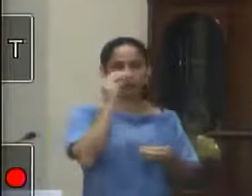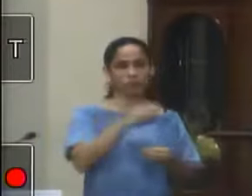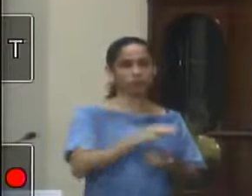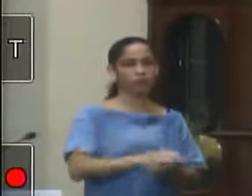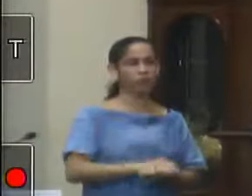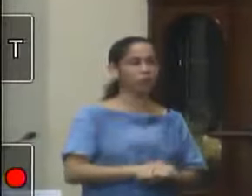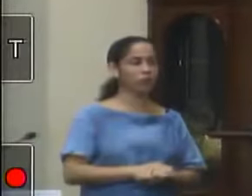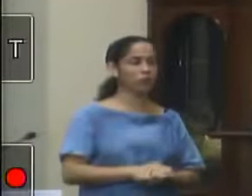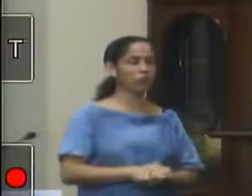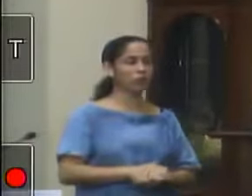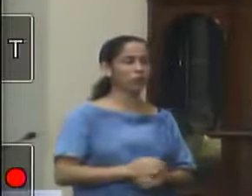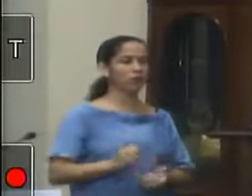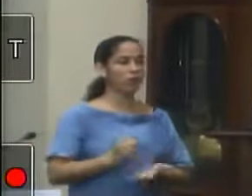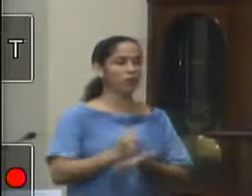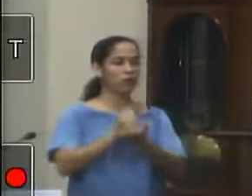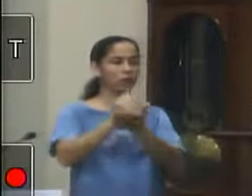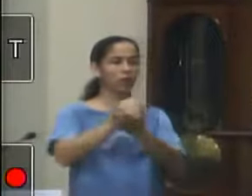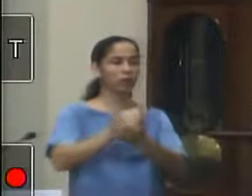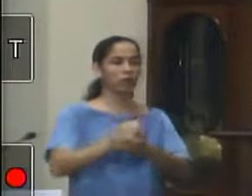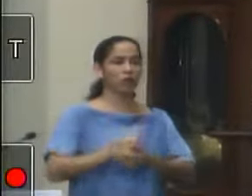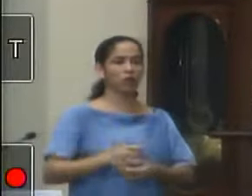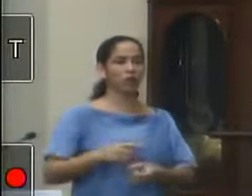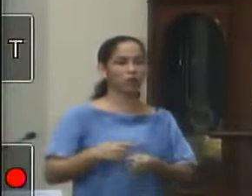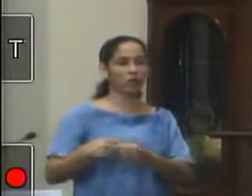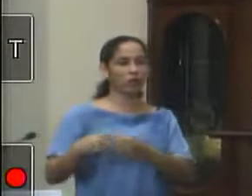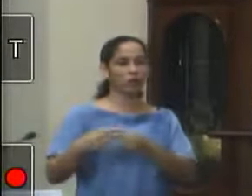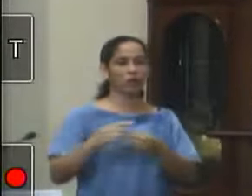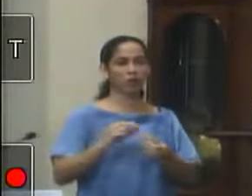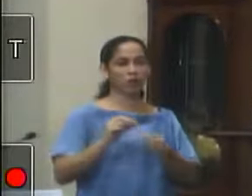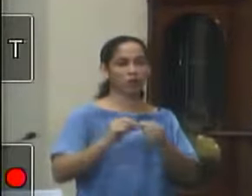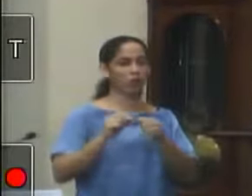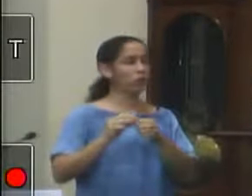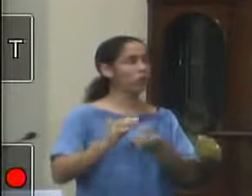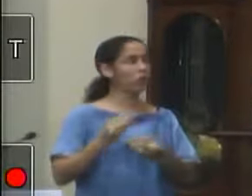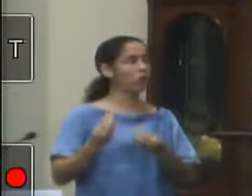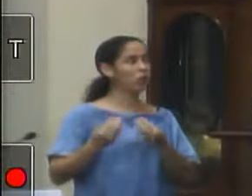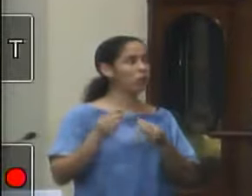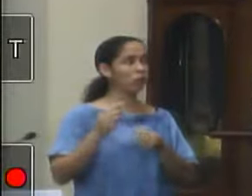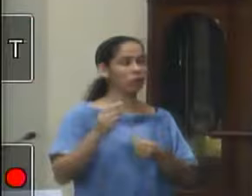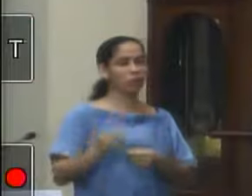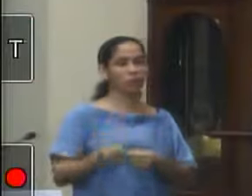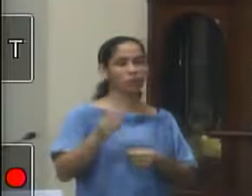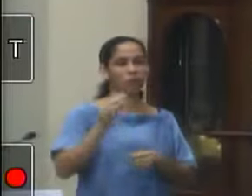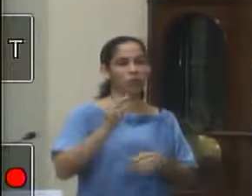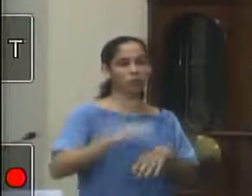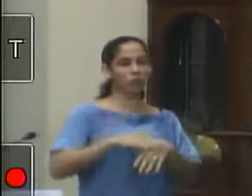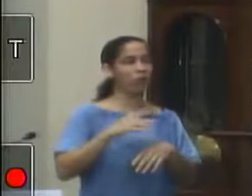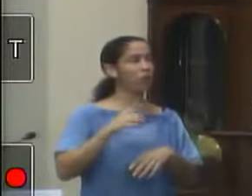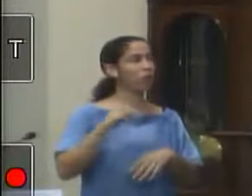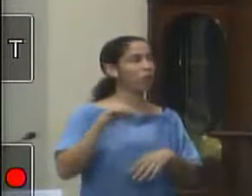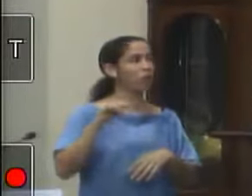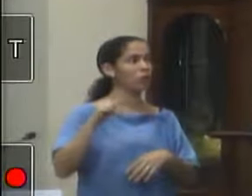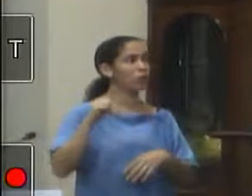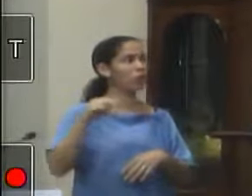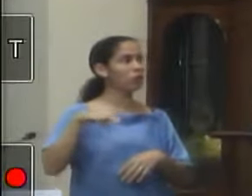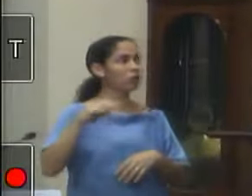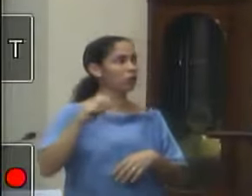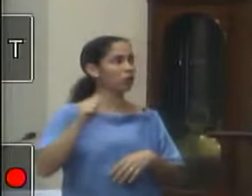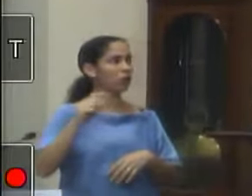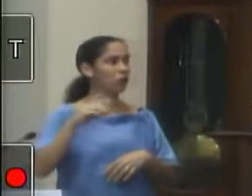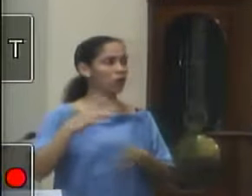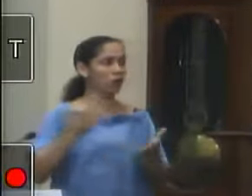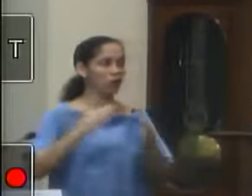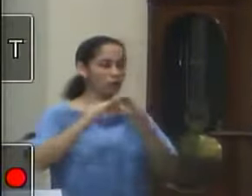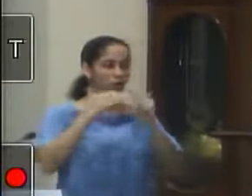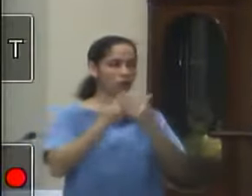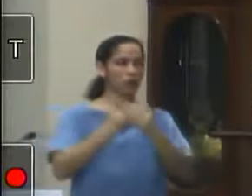Nós estamos dando um total apoio àquela comunidade, fazendo com que tenham um pouco mais de dignidade, e vai ser a primeira escola a ser reformada